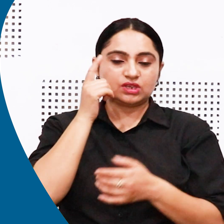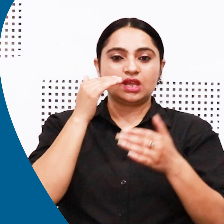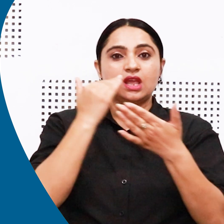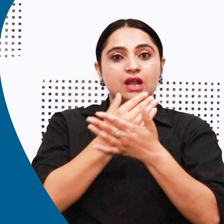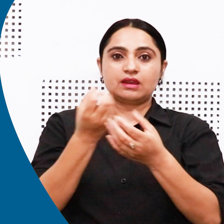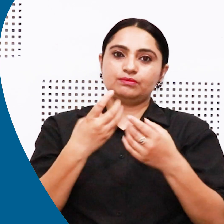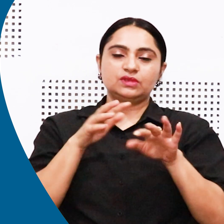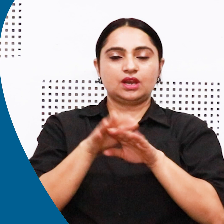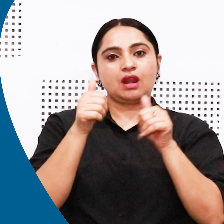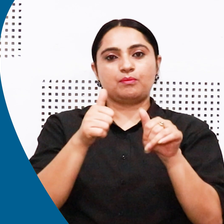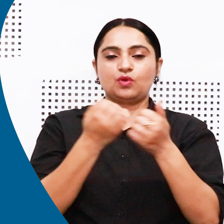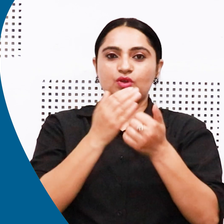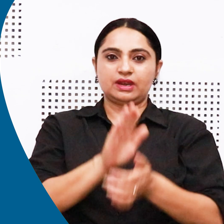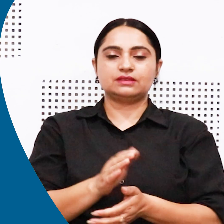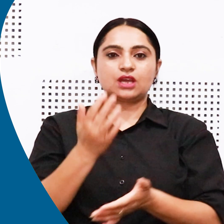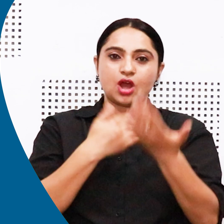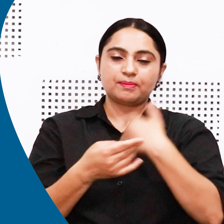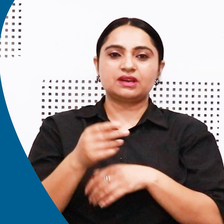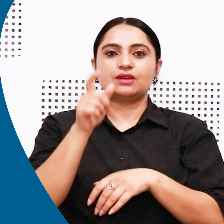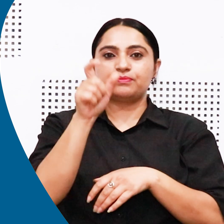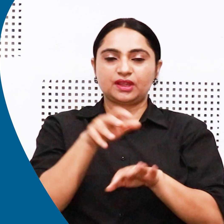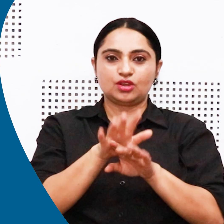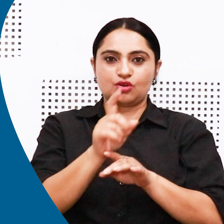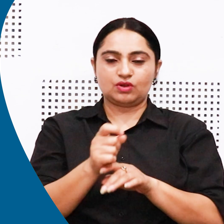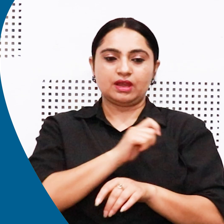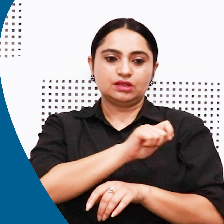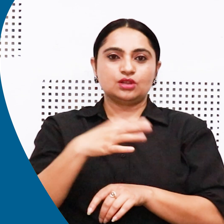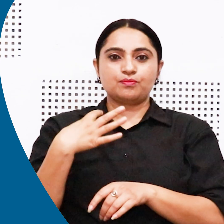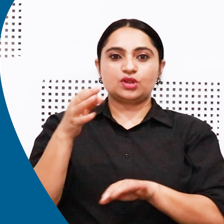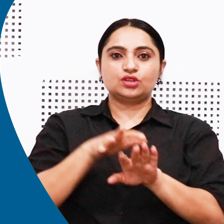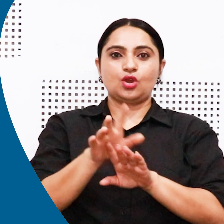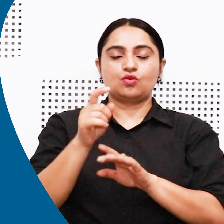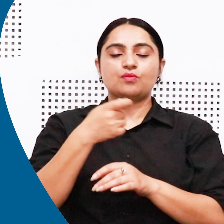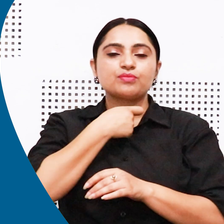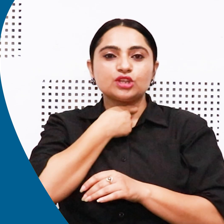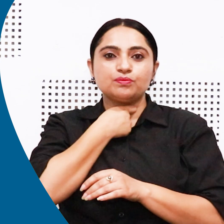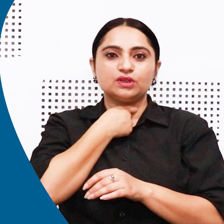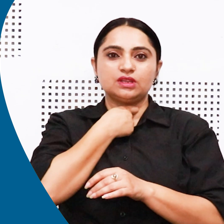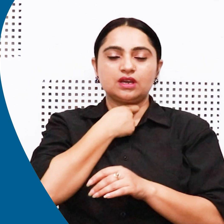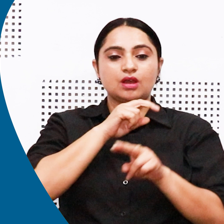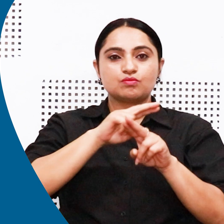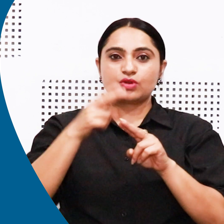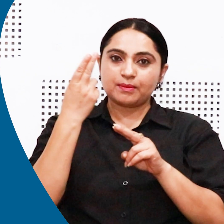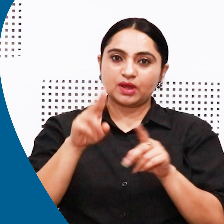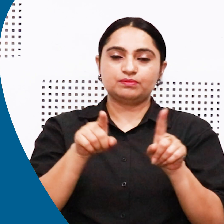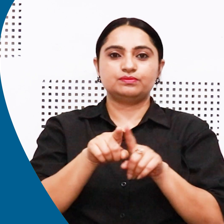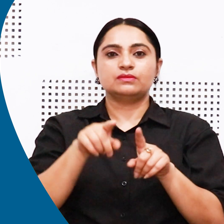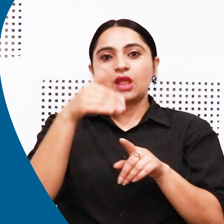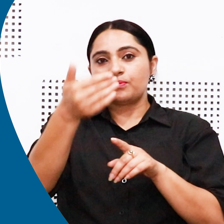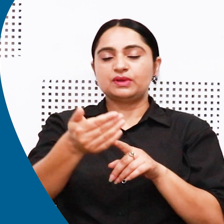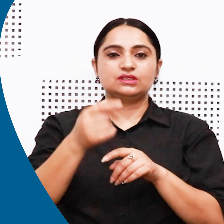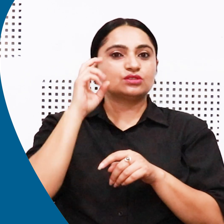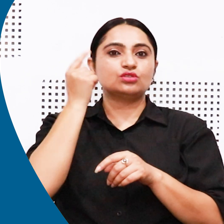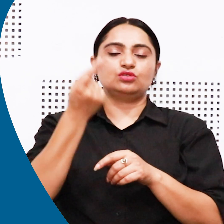राम्रो गरेछ। मेरो लागि त एकदम राम्रो। अपाङ्गता भएकाहरूका लागि जनप्रतिनिधिहरूको प्रतिबद्धता पूरा भएपछिको सजिलो। गलत